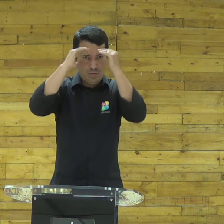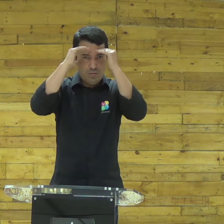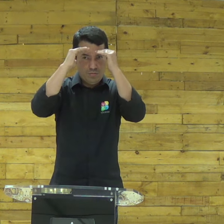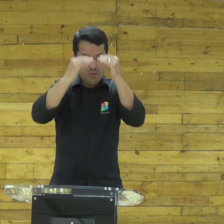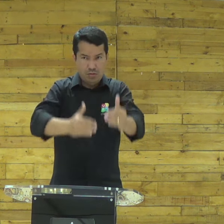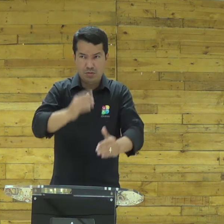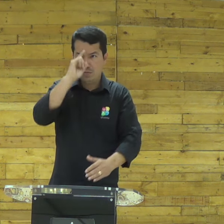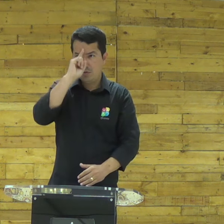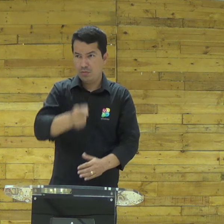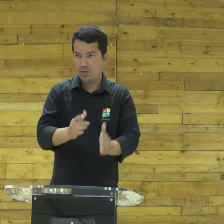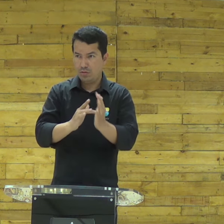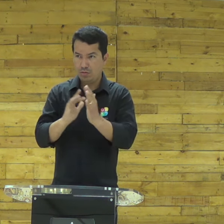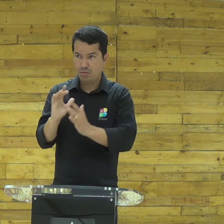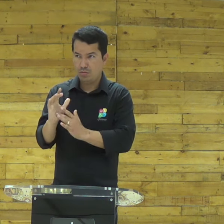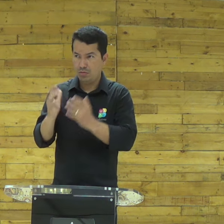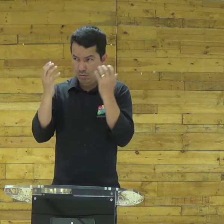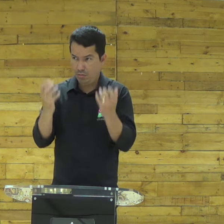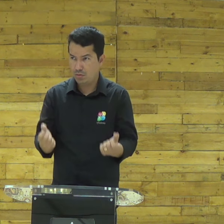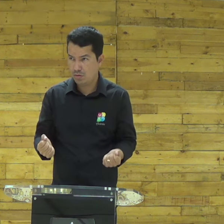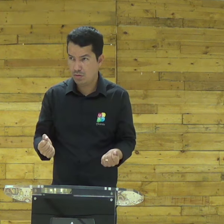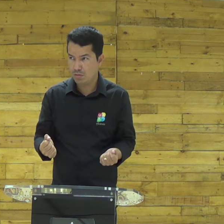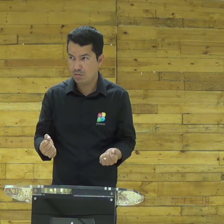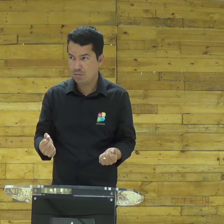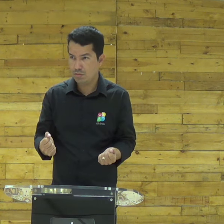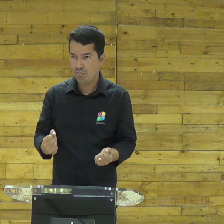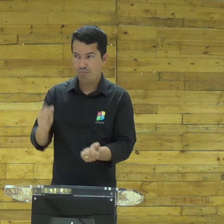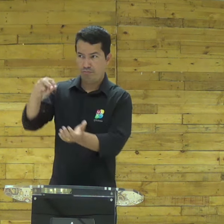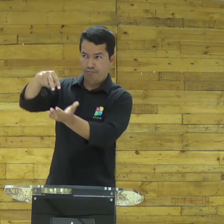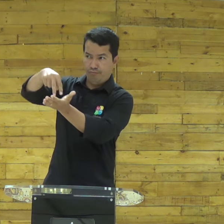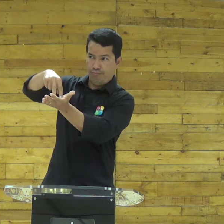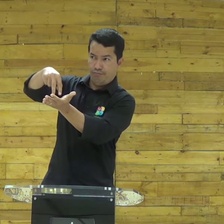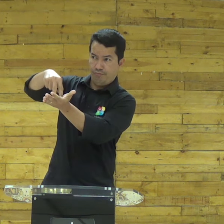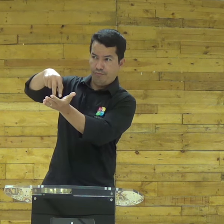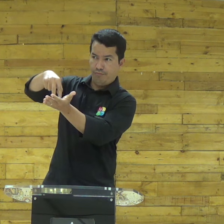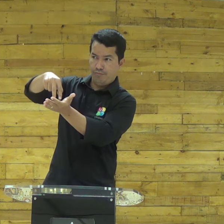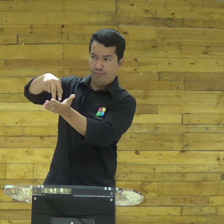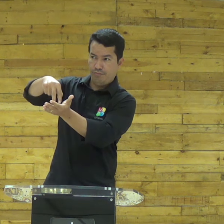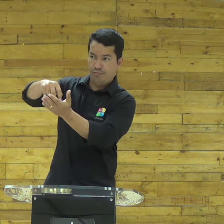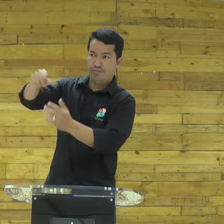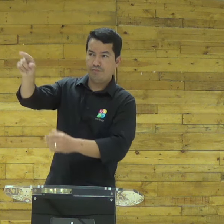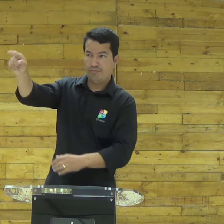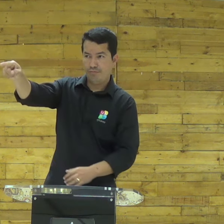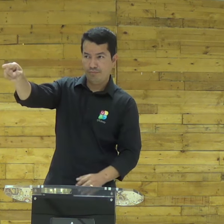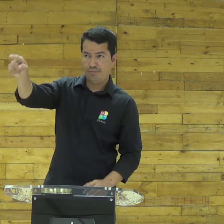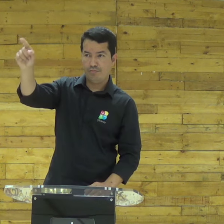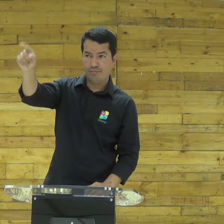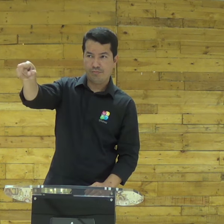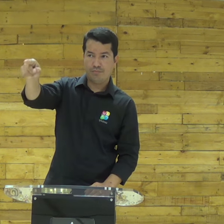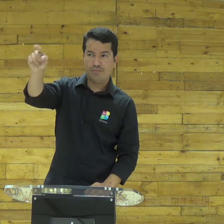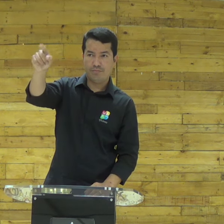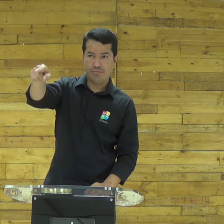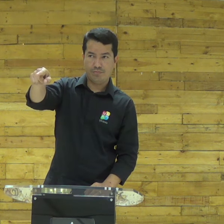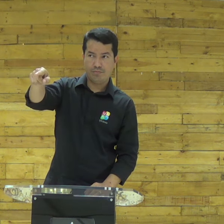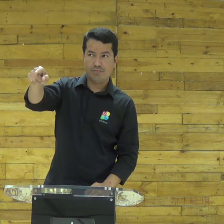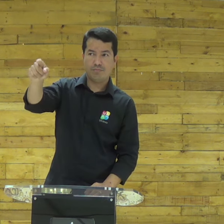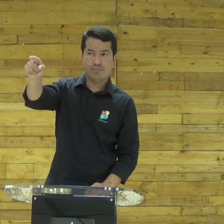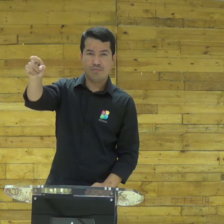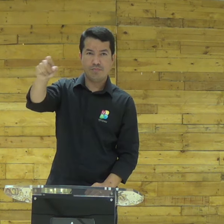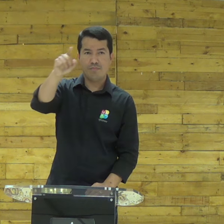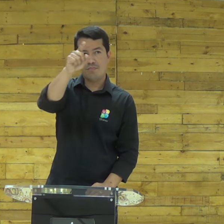esse compromisso de orar comigo e obedecer ao mandamento de Jesus aceita fique em pé se você aceita esse compromisso se